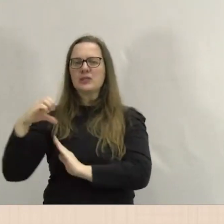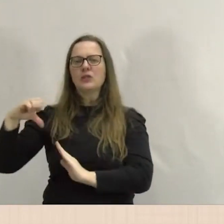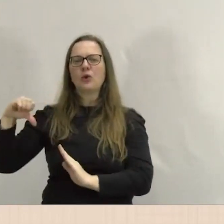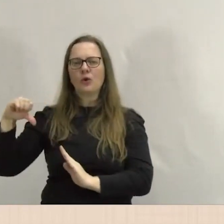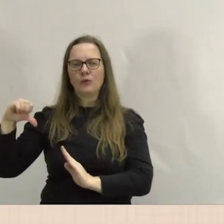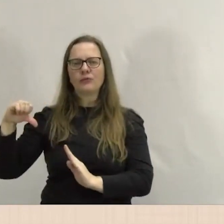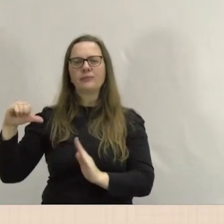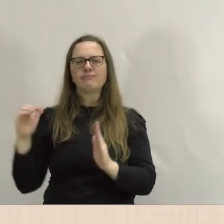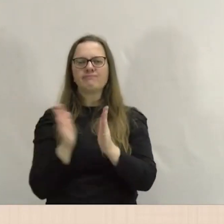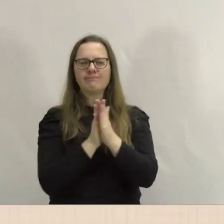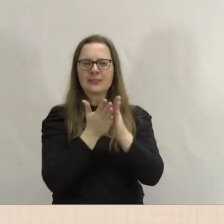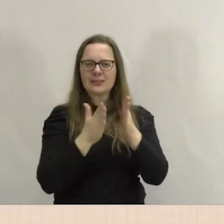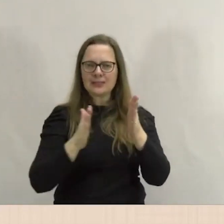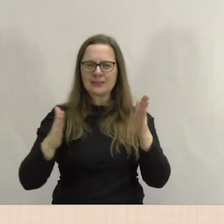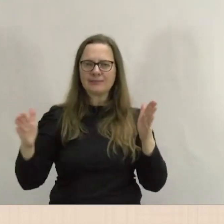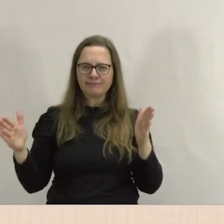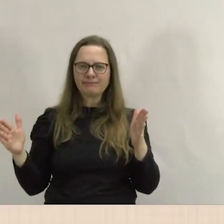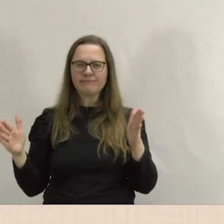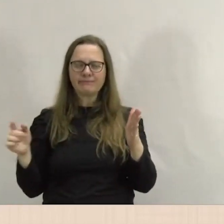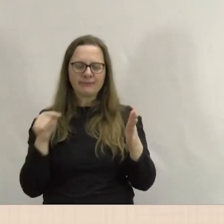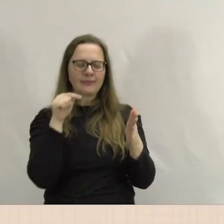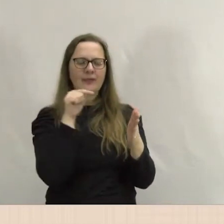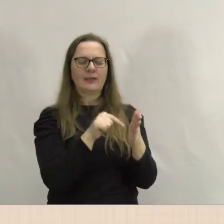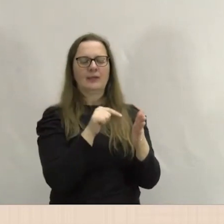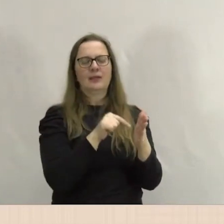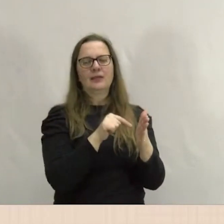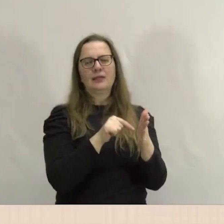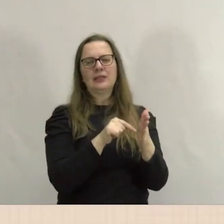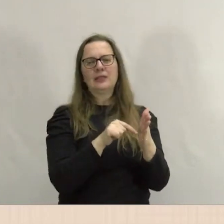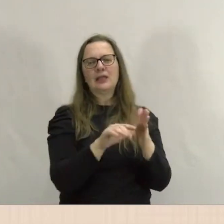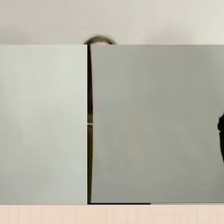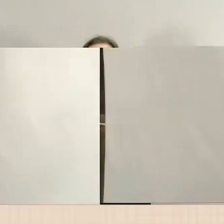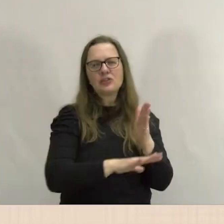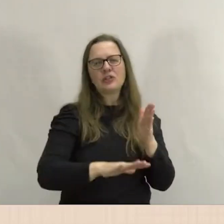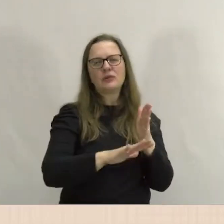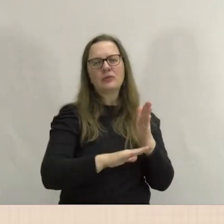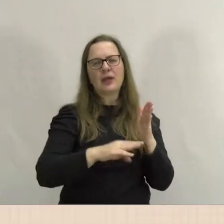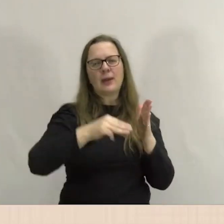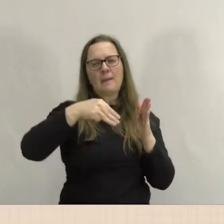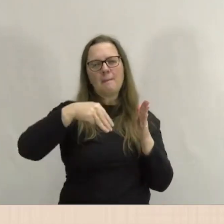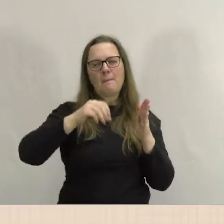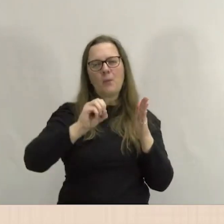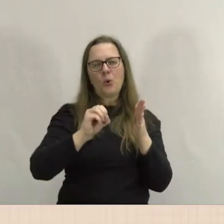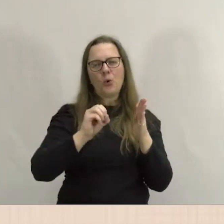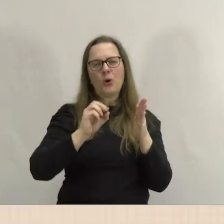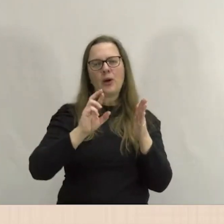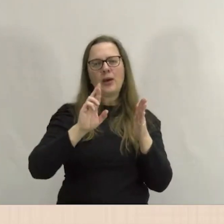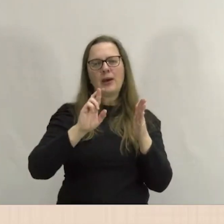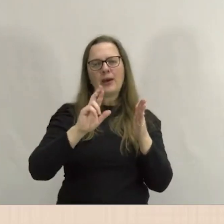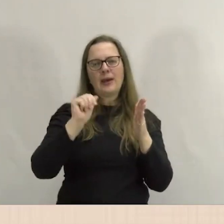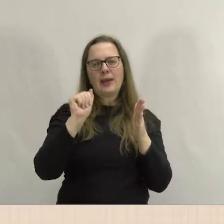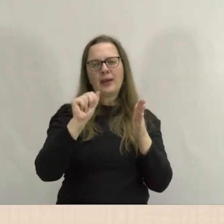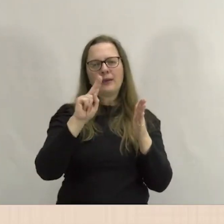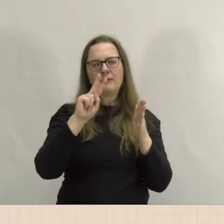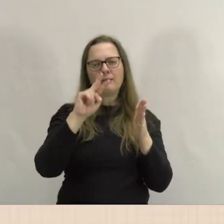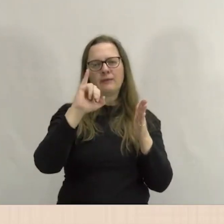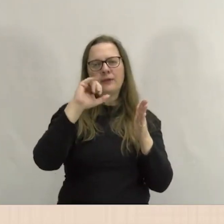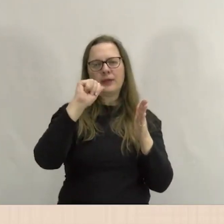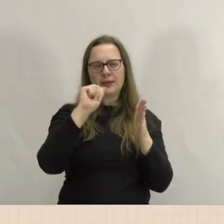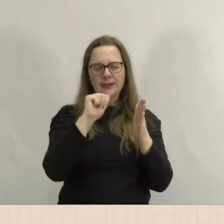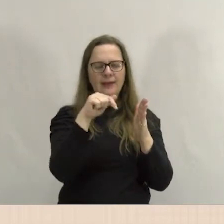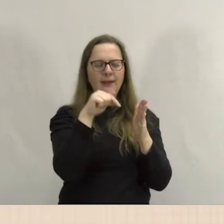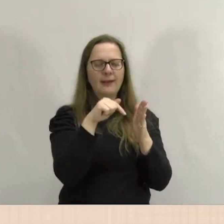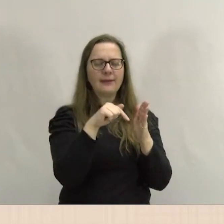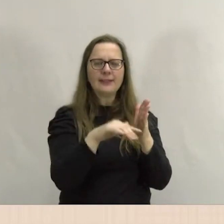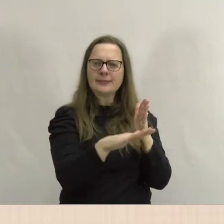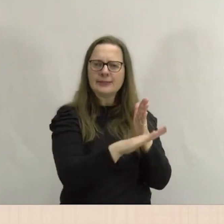No final do século XVIII, na Morávia, eles viram que que era errado o sistema clerical. Não